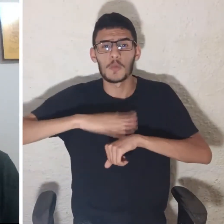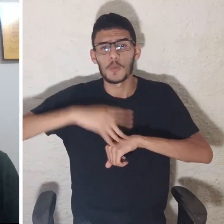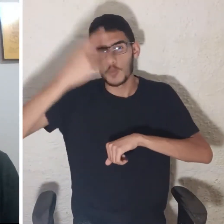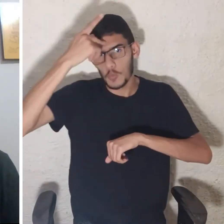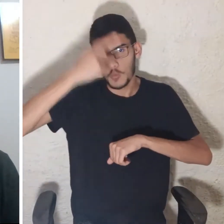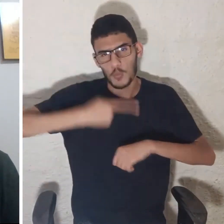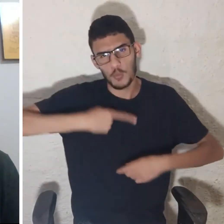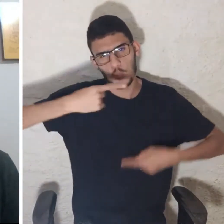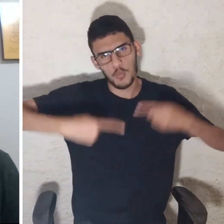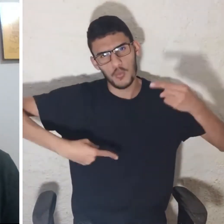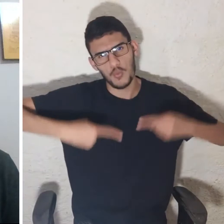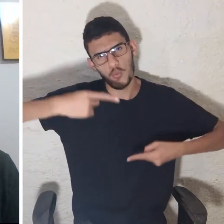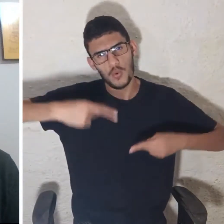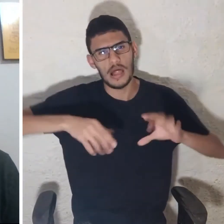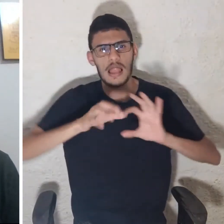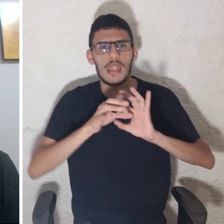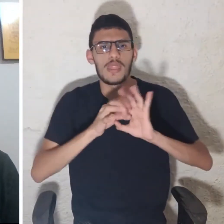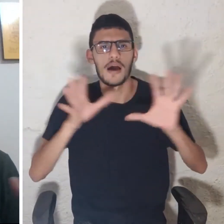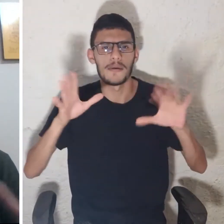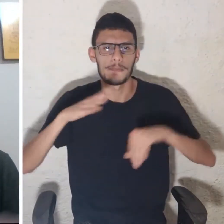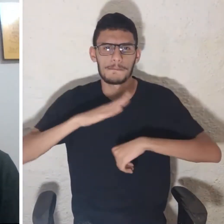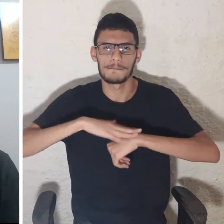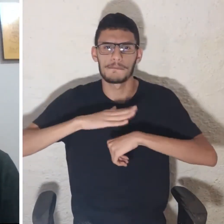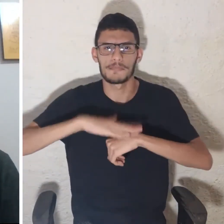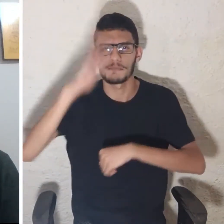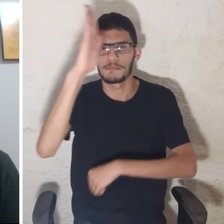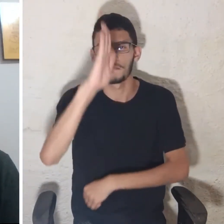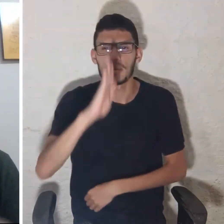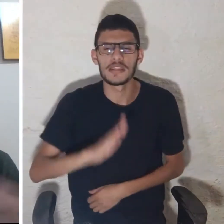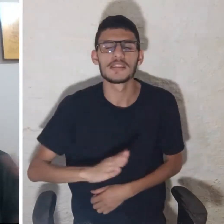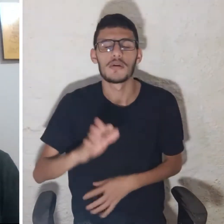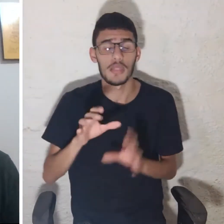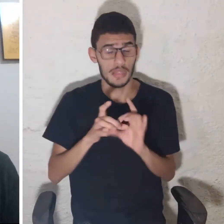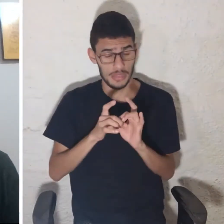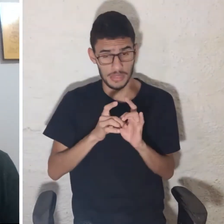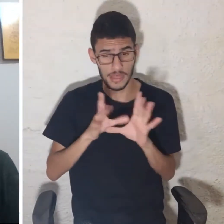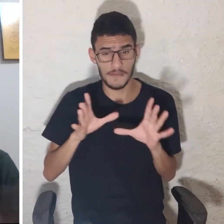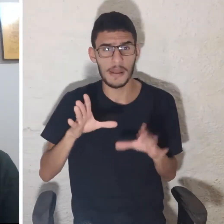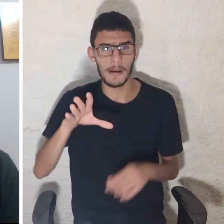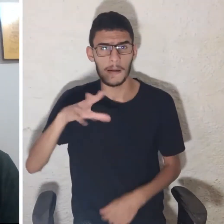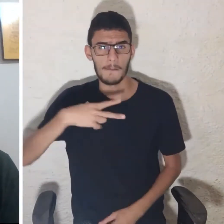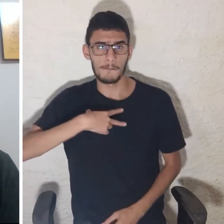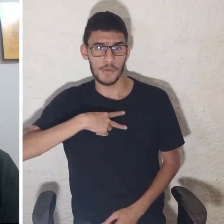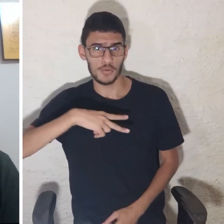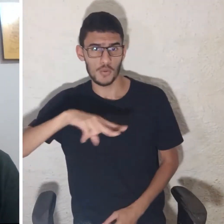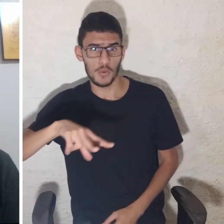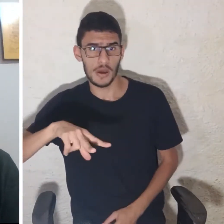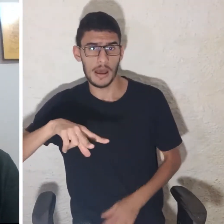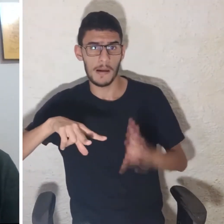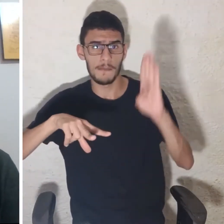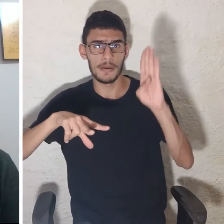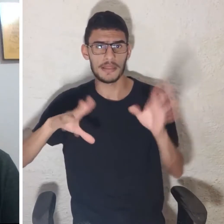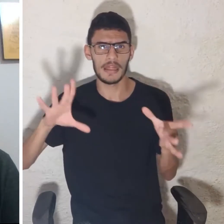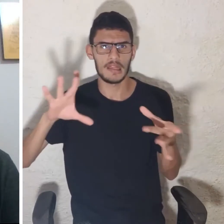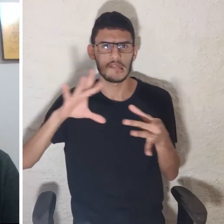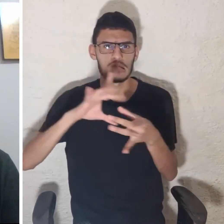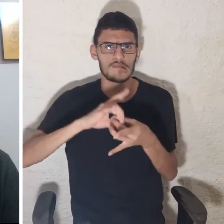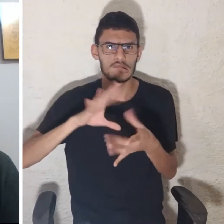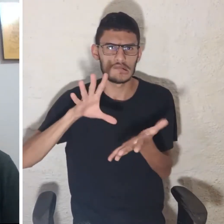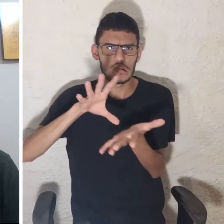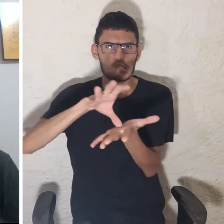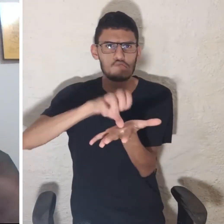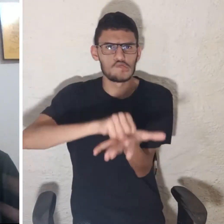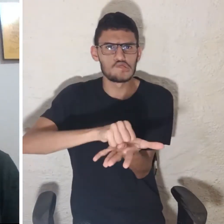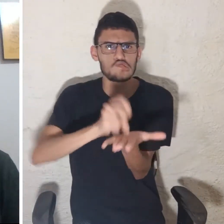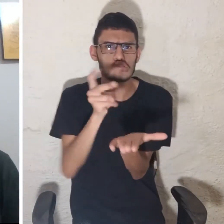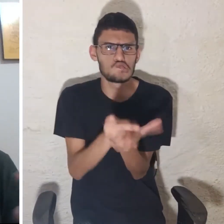emancipação política, né, do Brasil. É o momento que o Brasil se separa de Portugal, já que nosso Brasil foi durante muitos